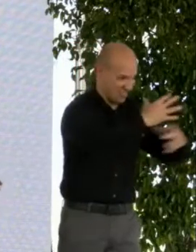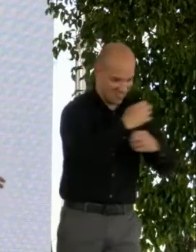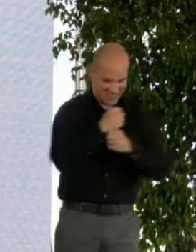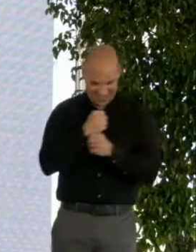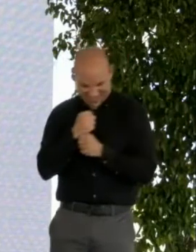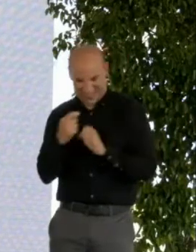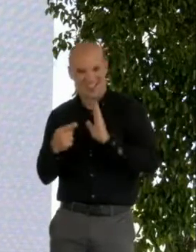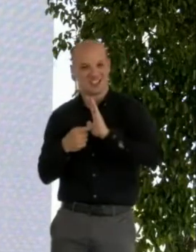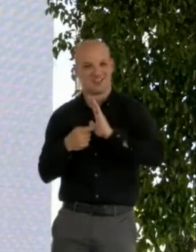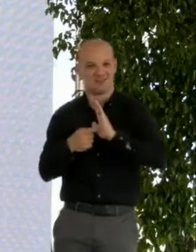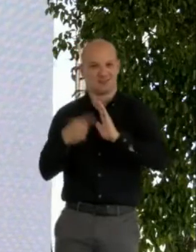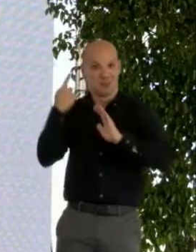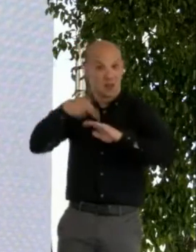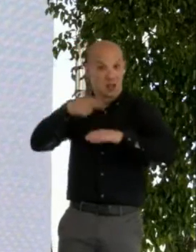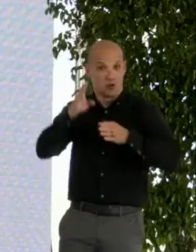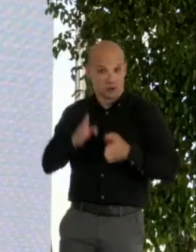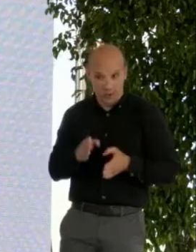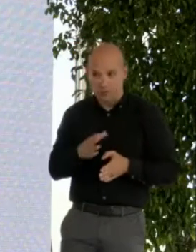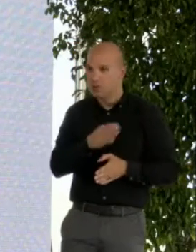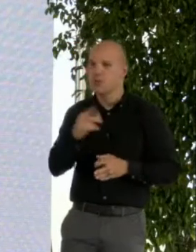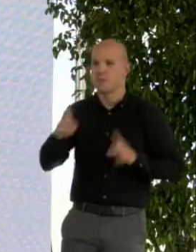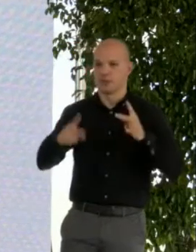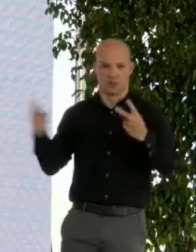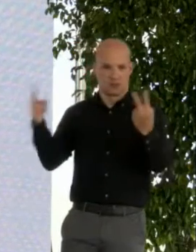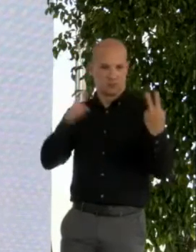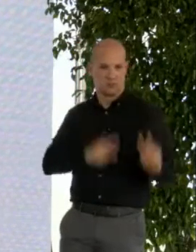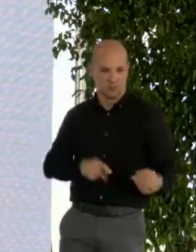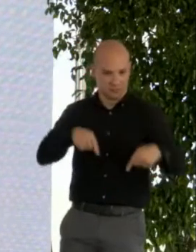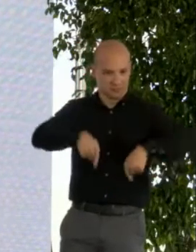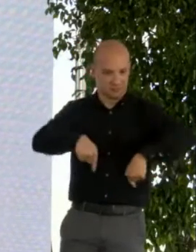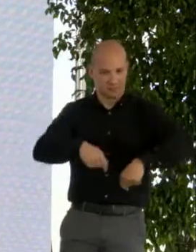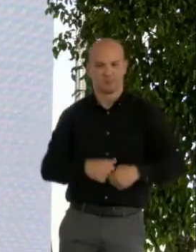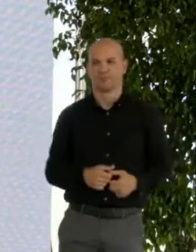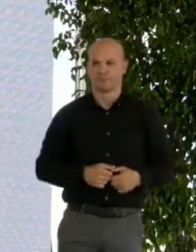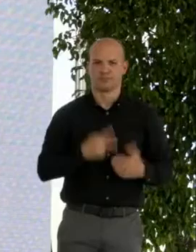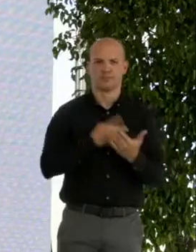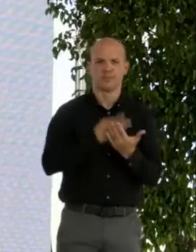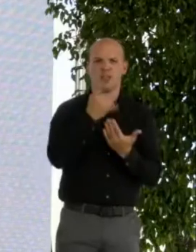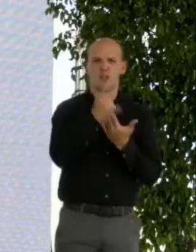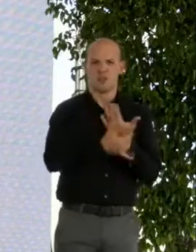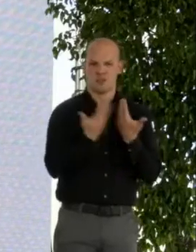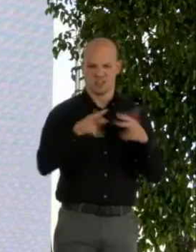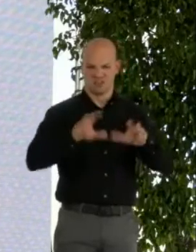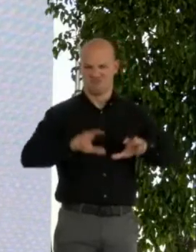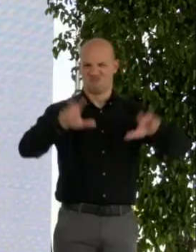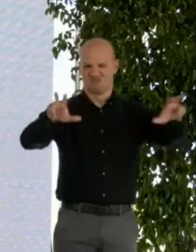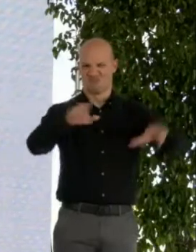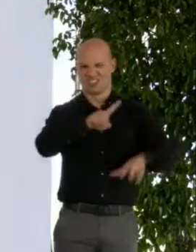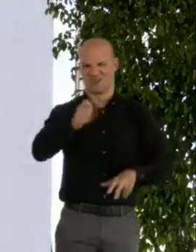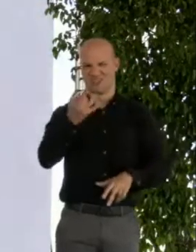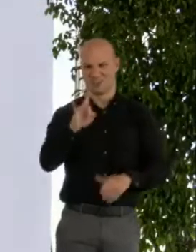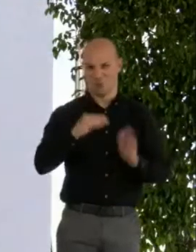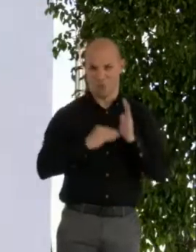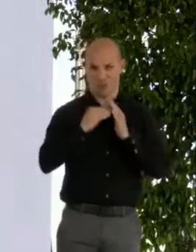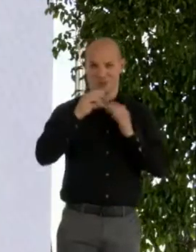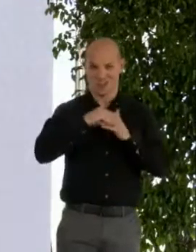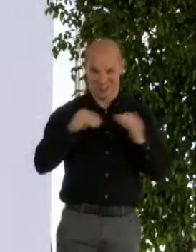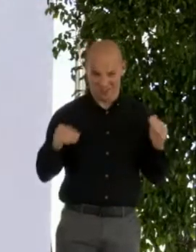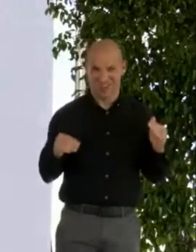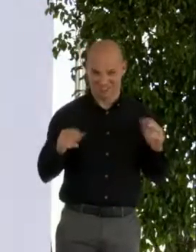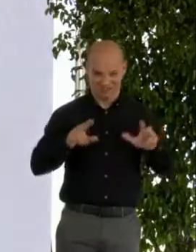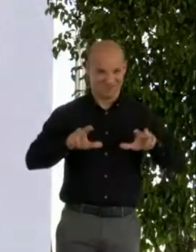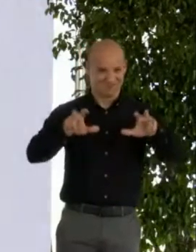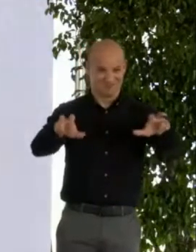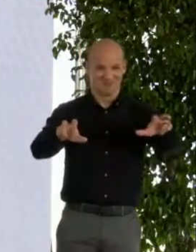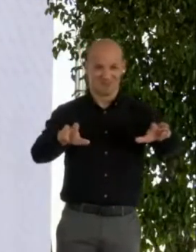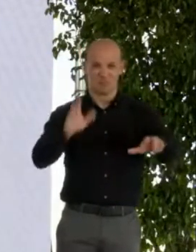para la gente que nos visita. El proyecto, ya han hablado de la inversión, son $118 millones, va